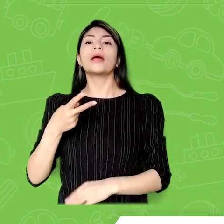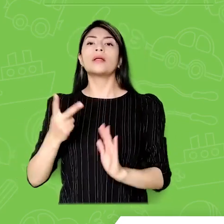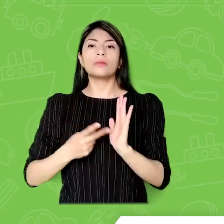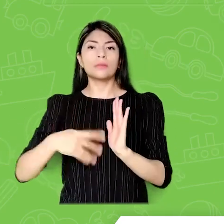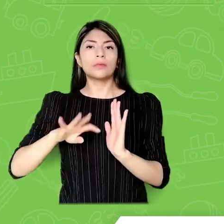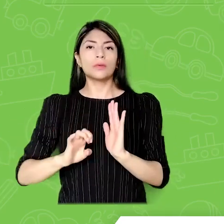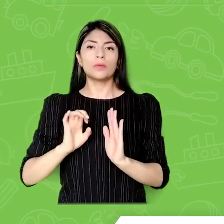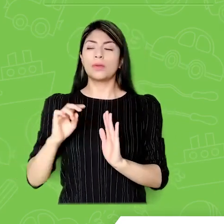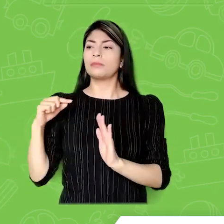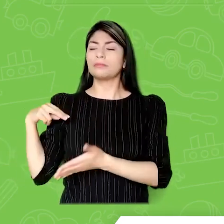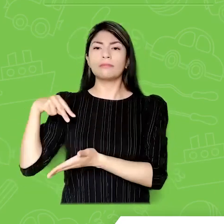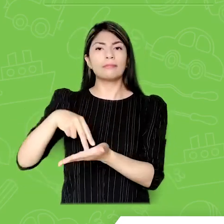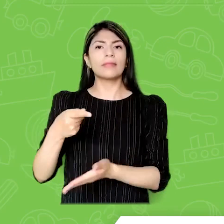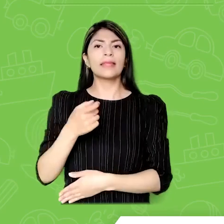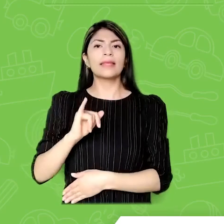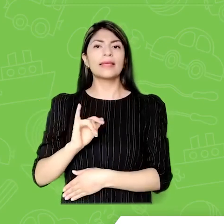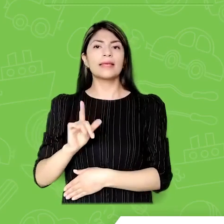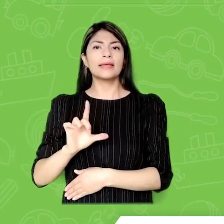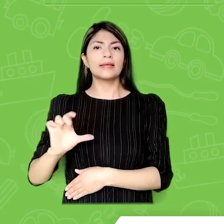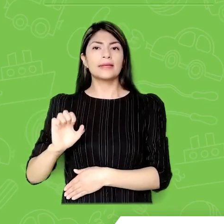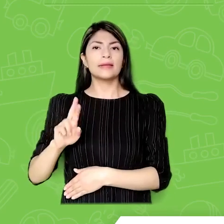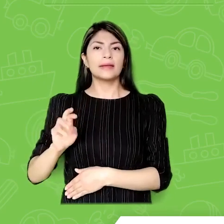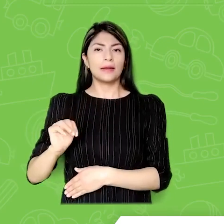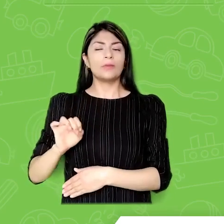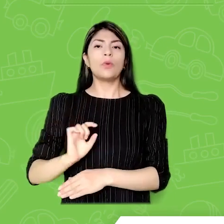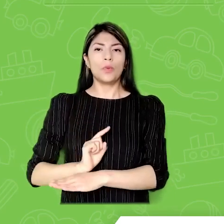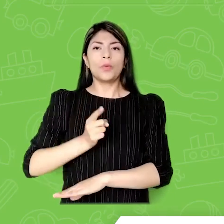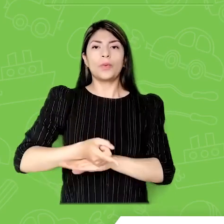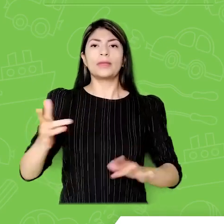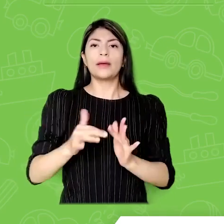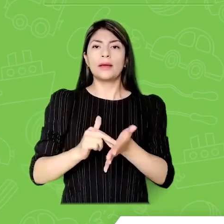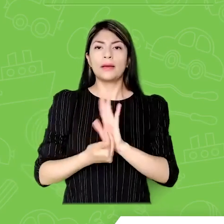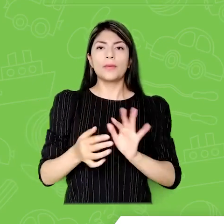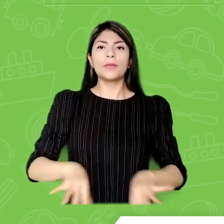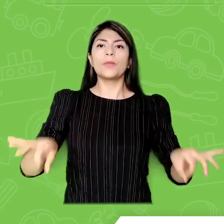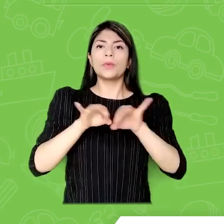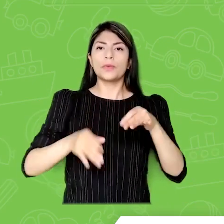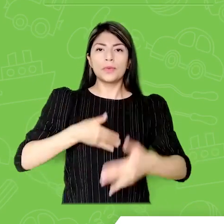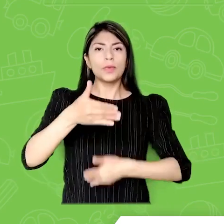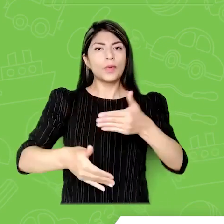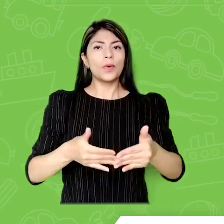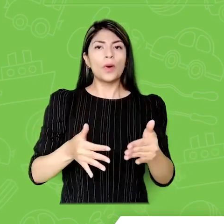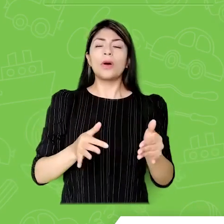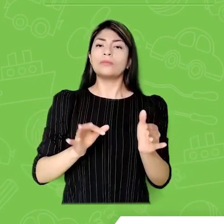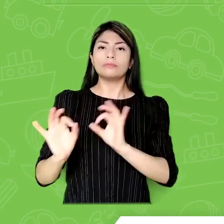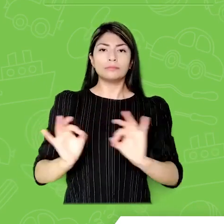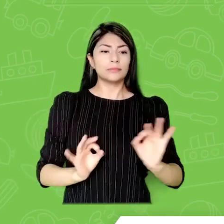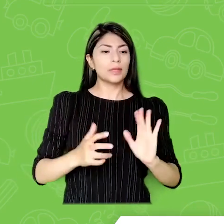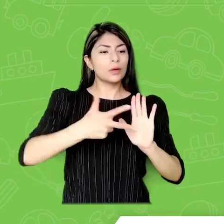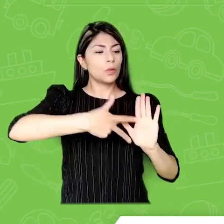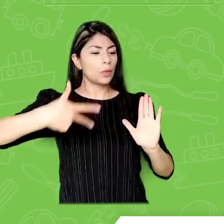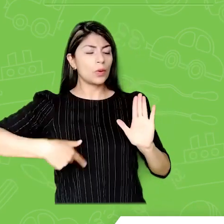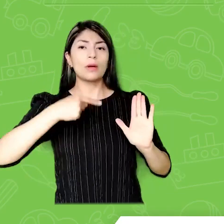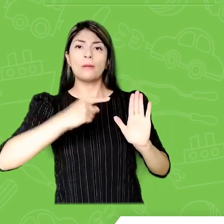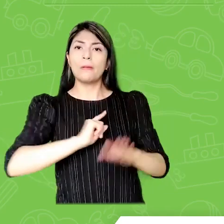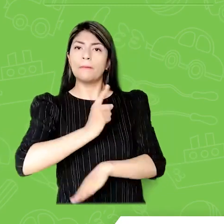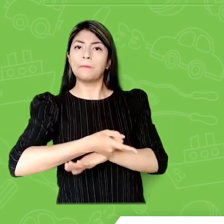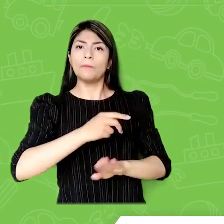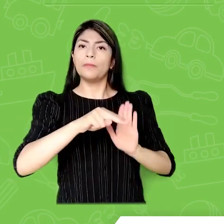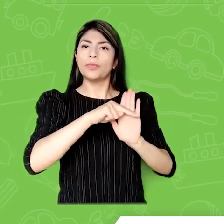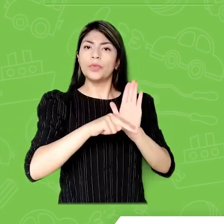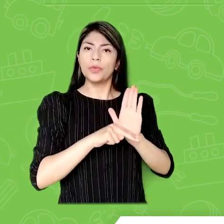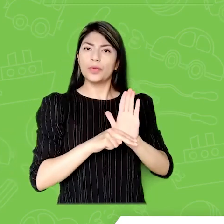precisó: con fundamento en los anteriores elementos de juicio se procedió a analizar la constitucionalidad de la norma